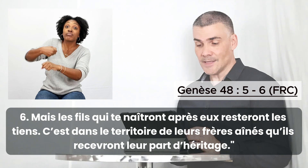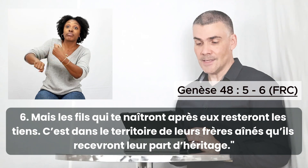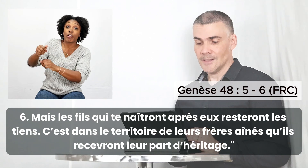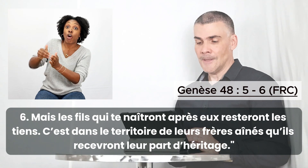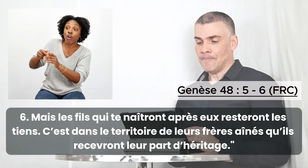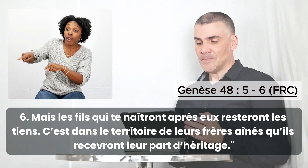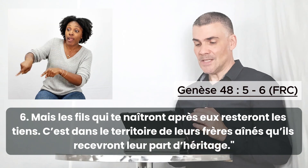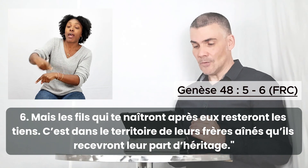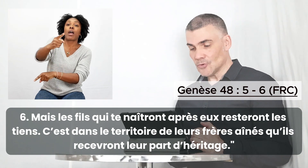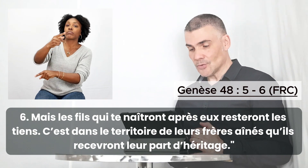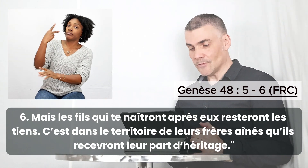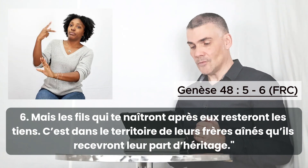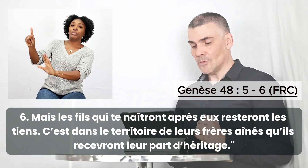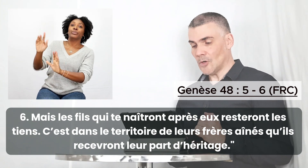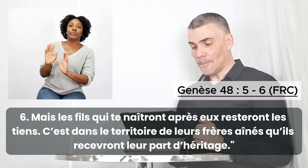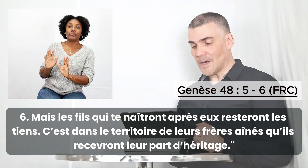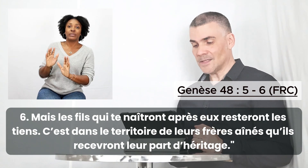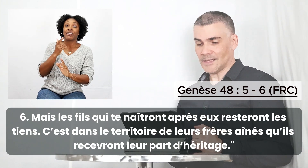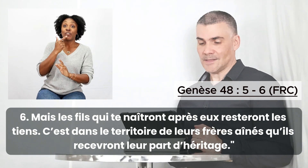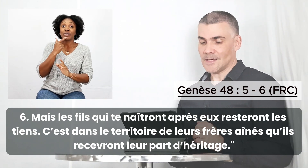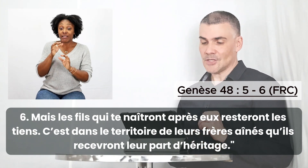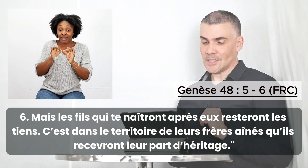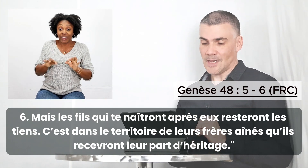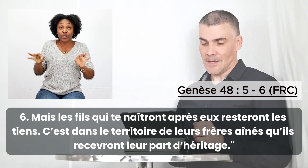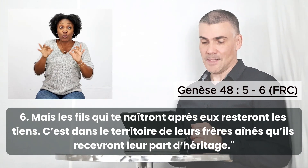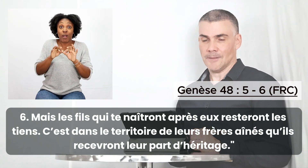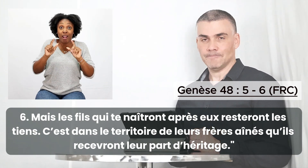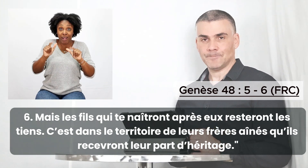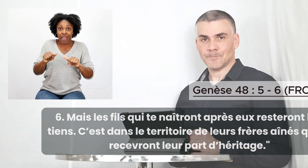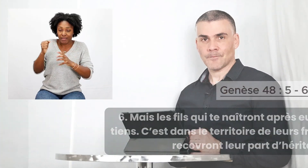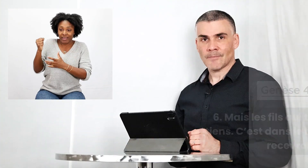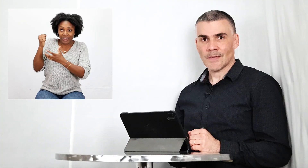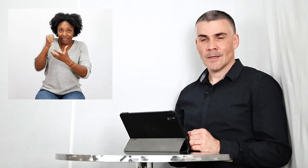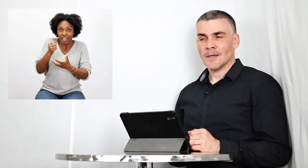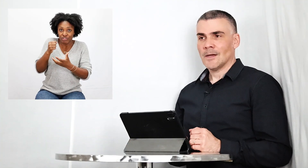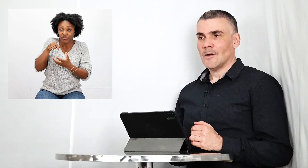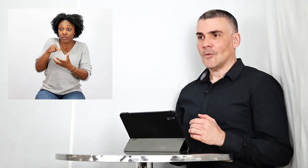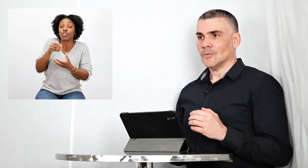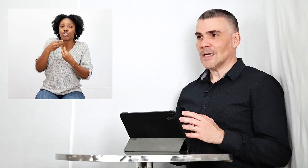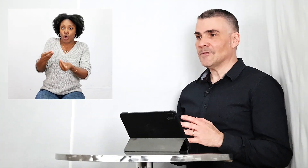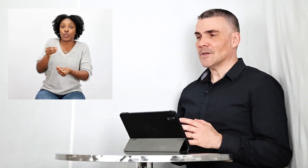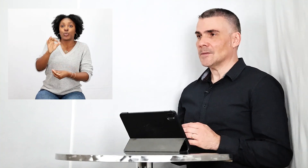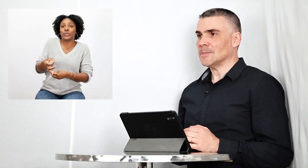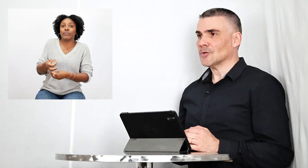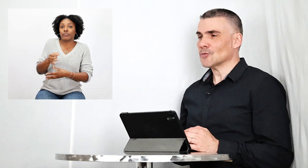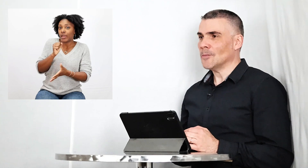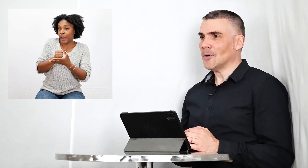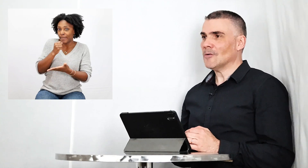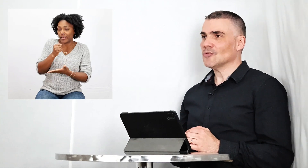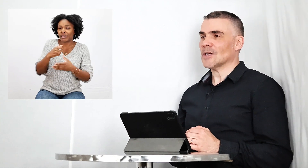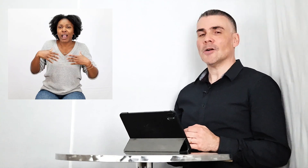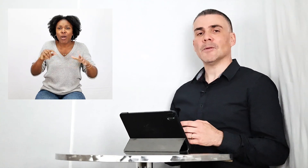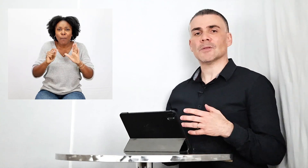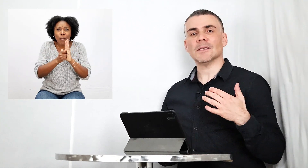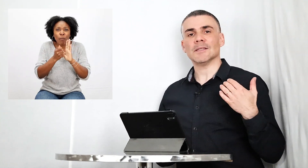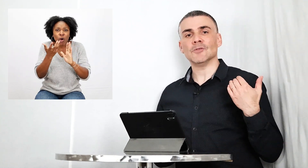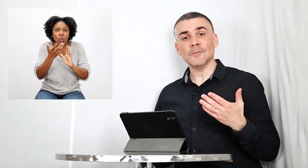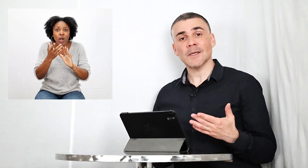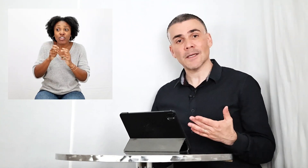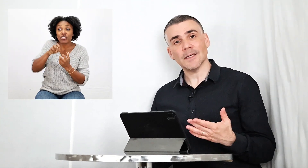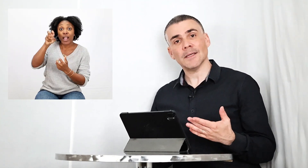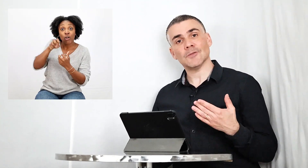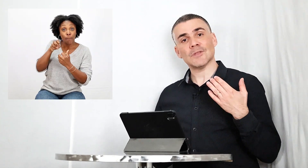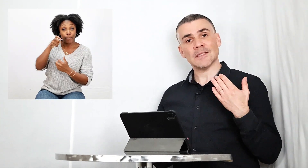leurs frères aînés qu'ils recevront leur part d'héritage. Amen. » On arrive dans ce moment-là où Jacob est en